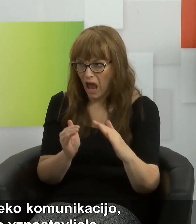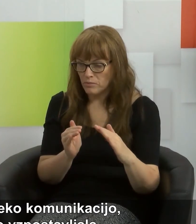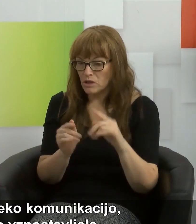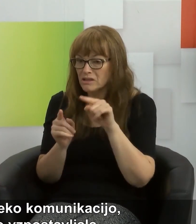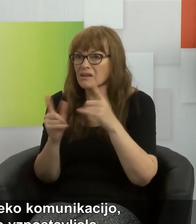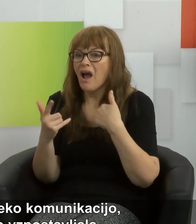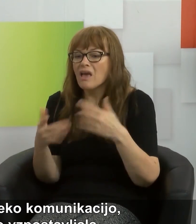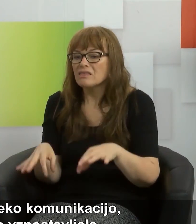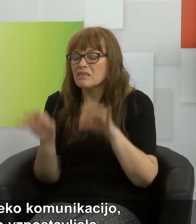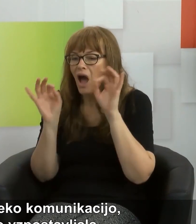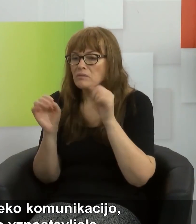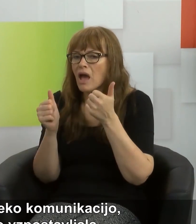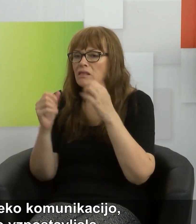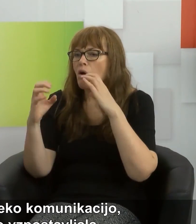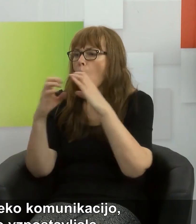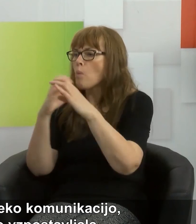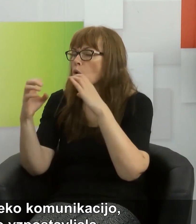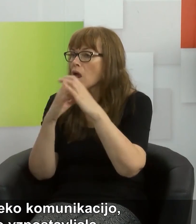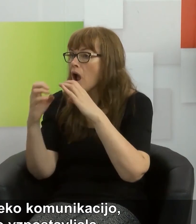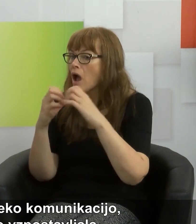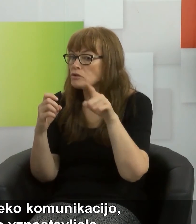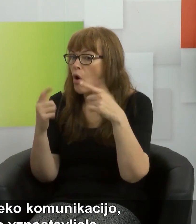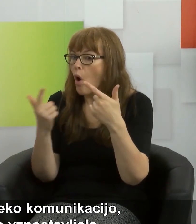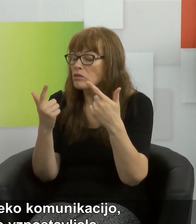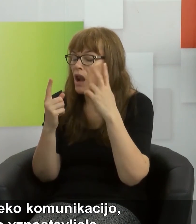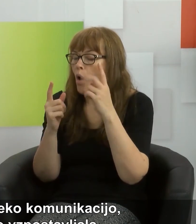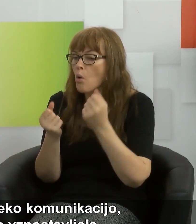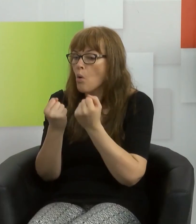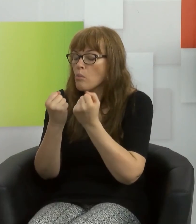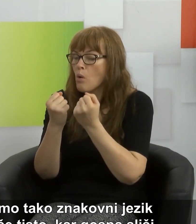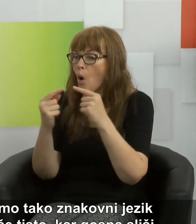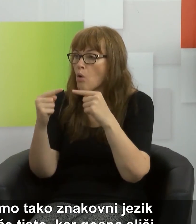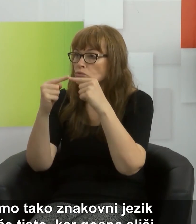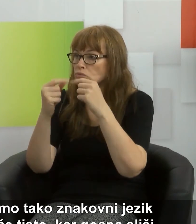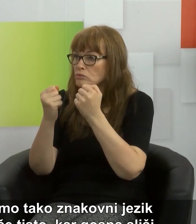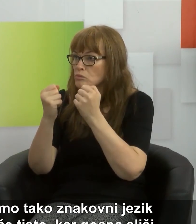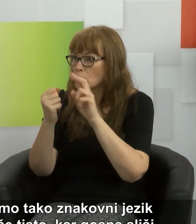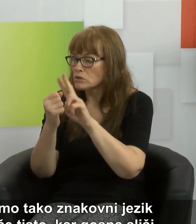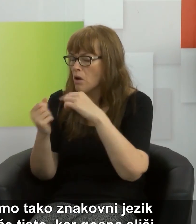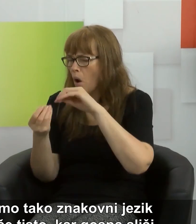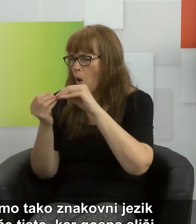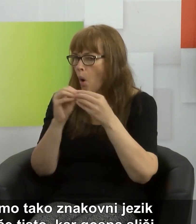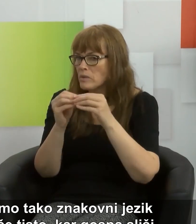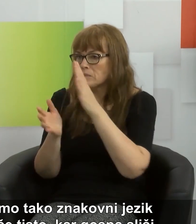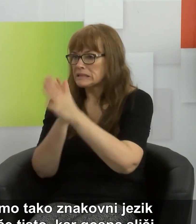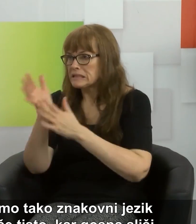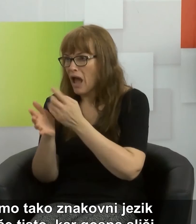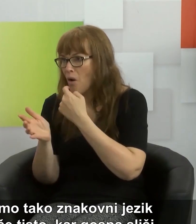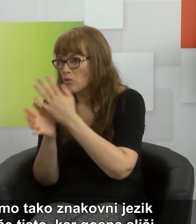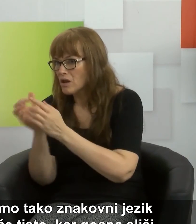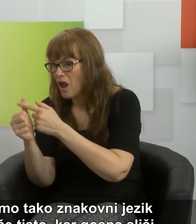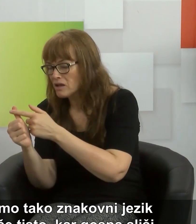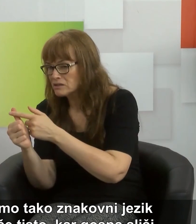da najdemo neko komunikacijo, ki jo bo ona lahko vzpostavljala. Tako da zdaj kombiniramo tako znakovni